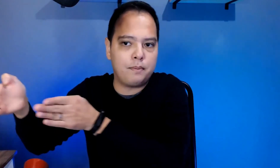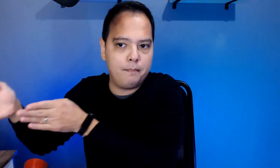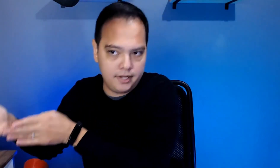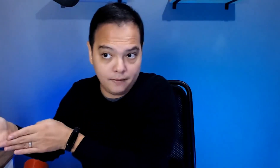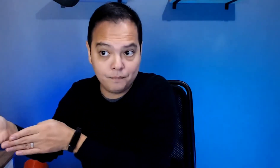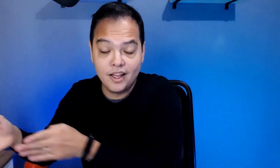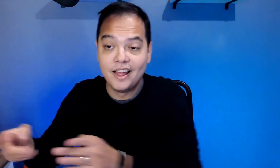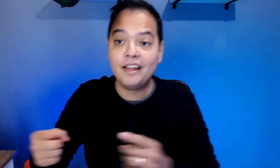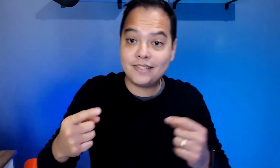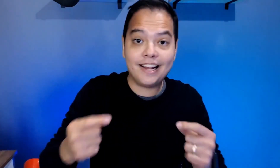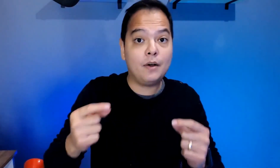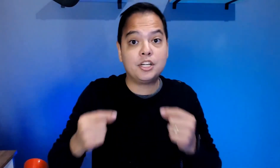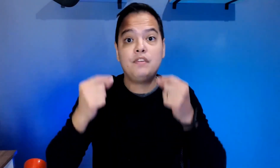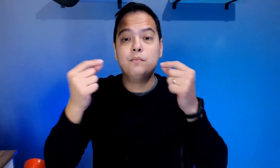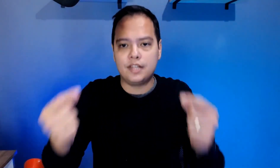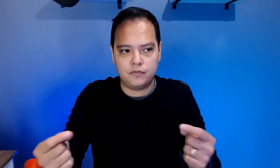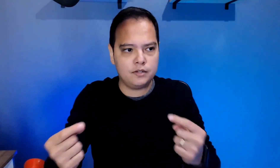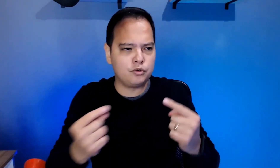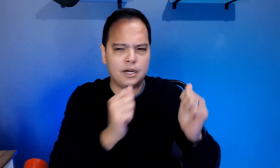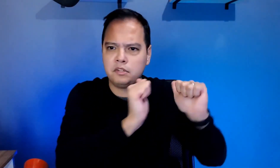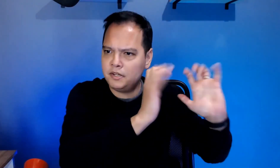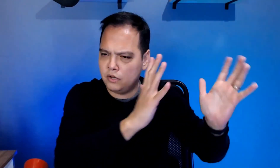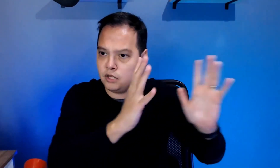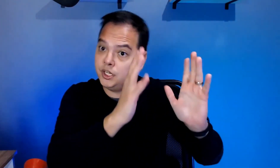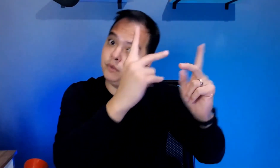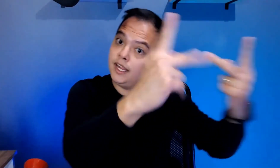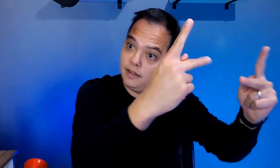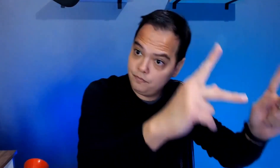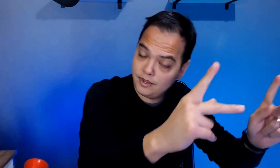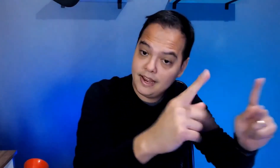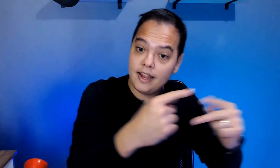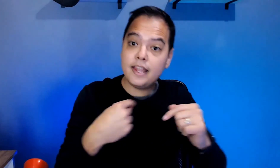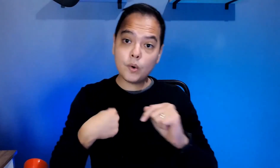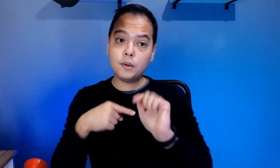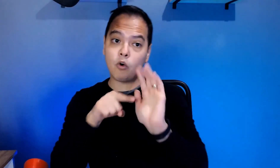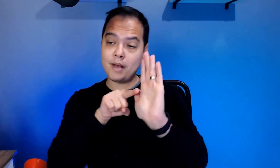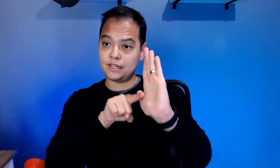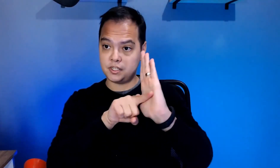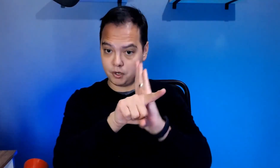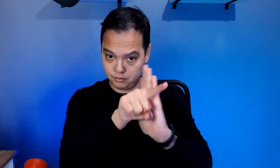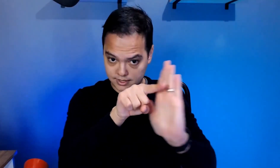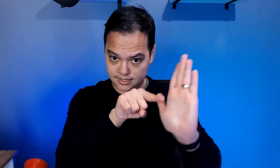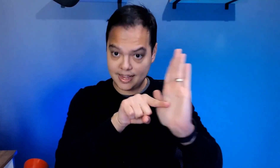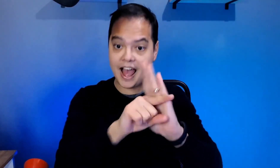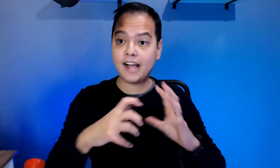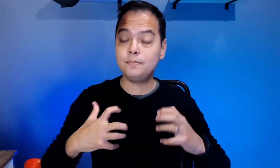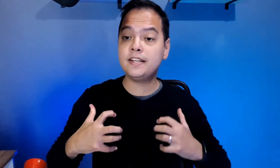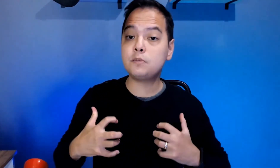aprender. Mas é legal, e eu já vi muitas vezes, o surdo está contando uma história do jeito dele, e quando eu começo a fazer perguntas, as minhas